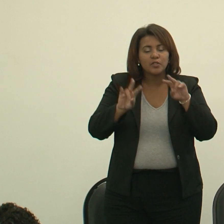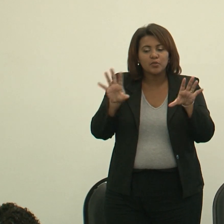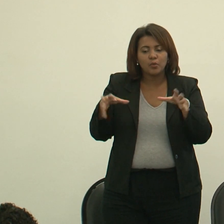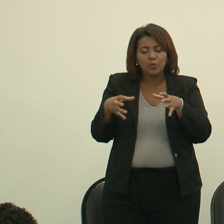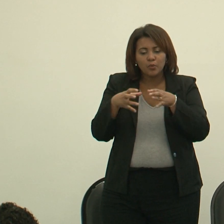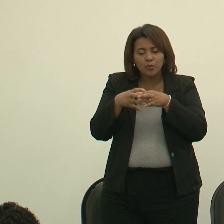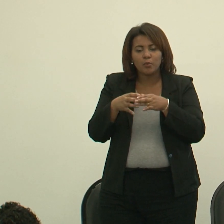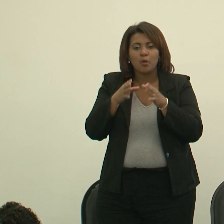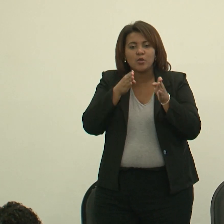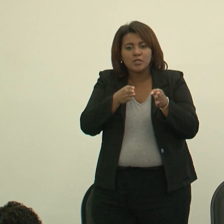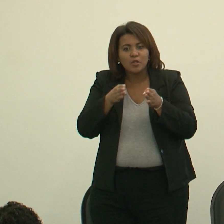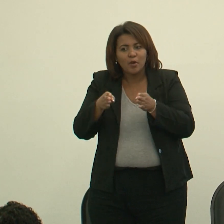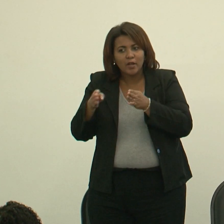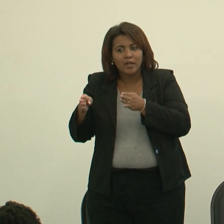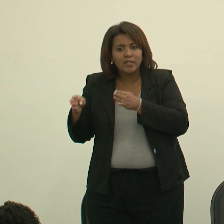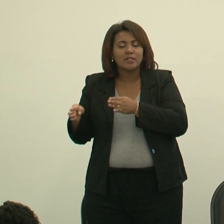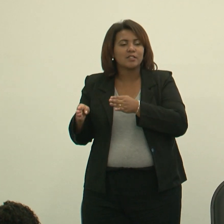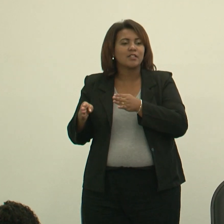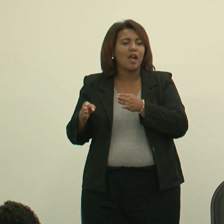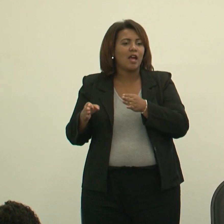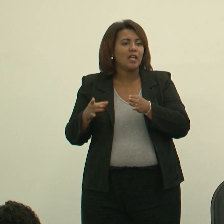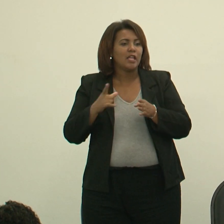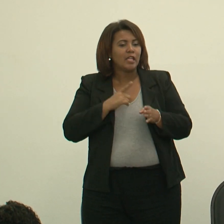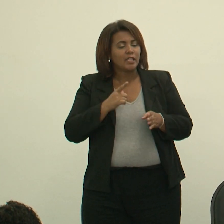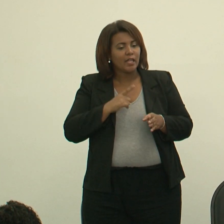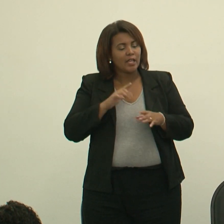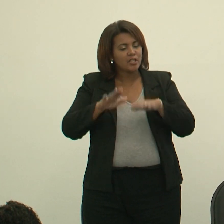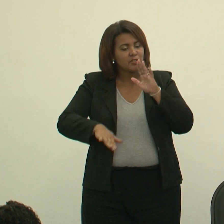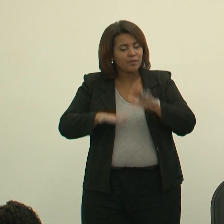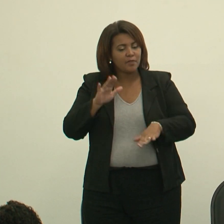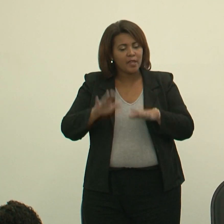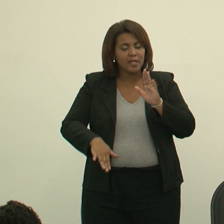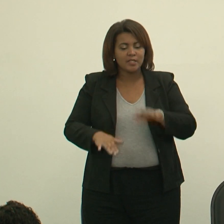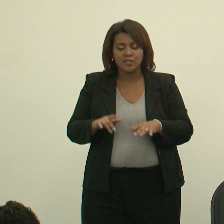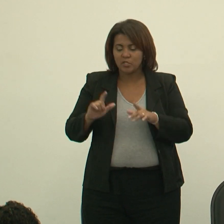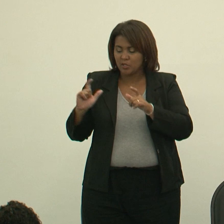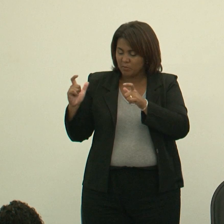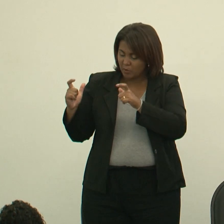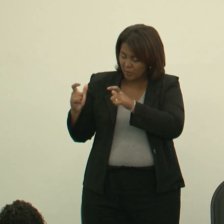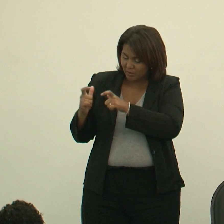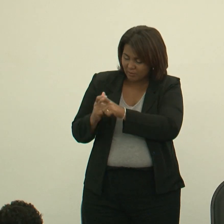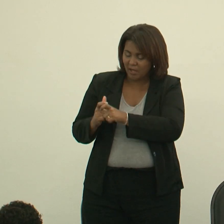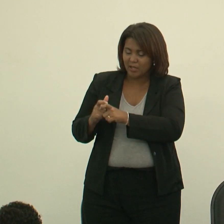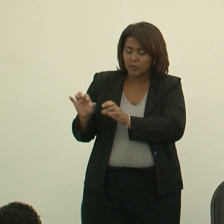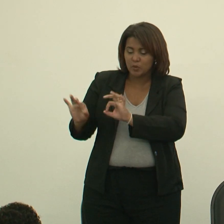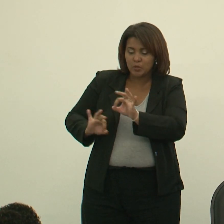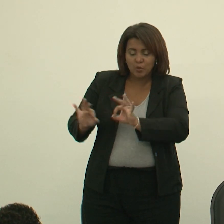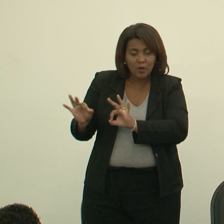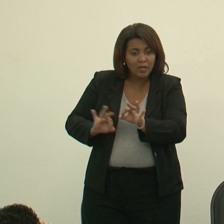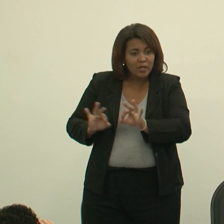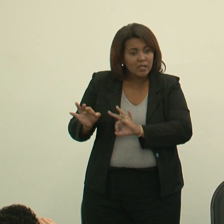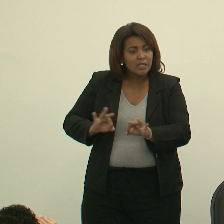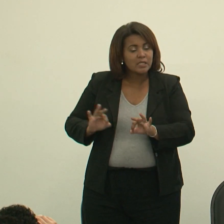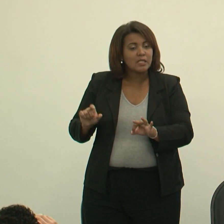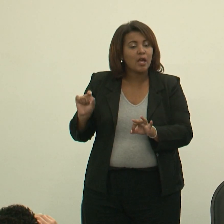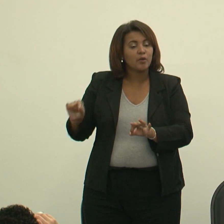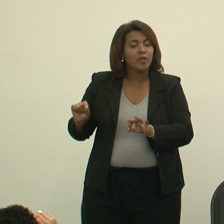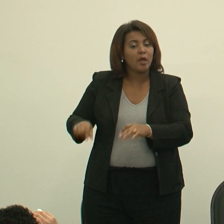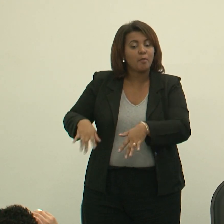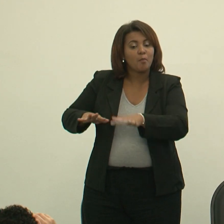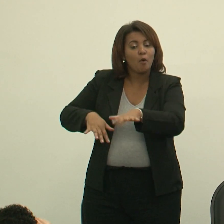organizar cada vez mais. Os grupos tidos como minoritários tendem a se organizar e, de alguma forma, ter movimentos